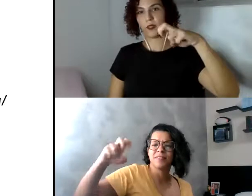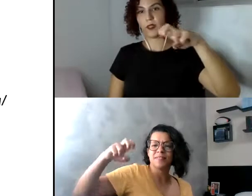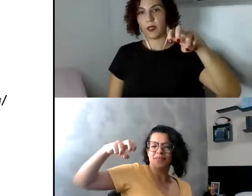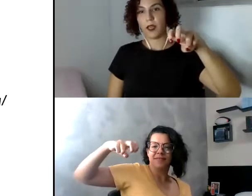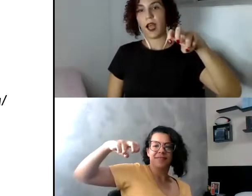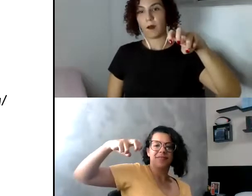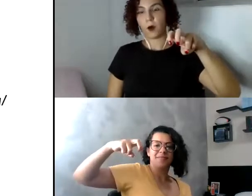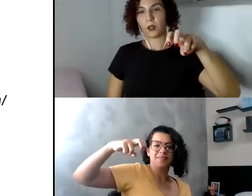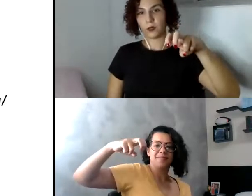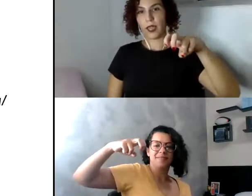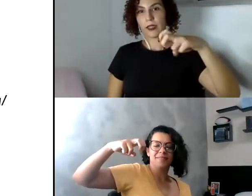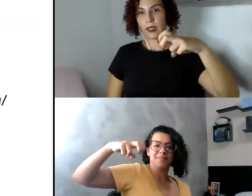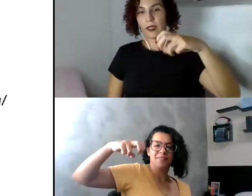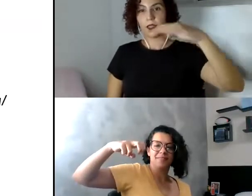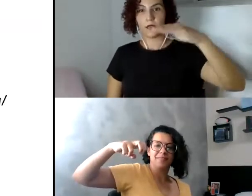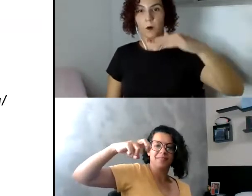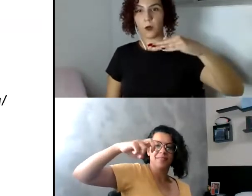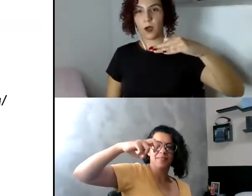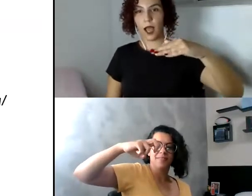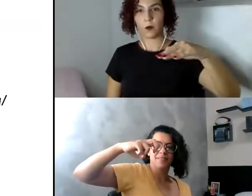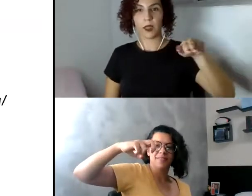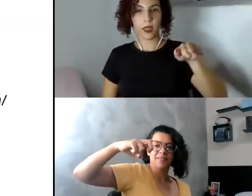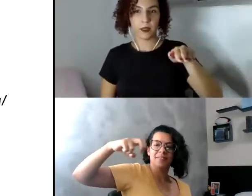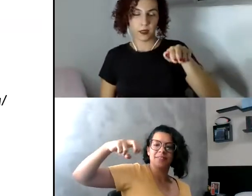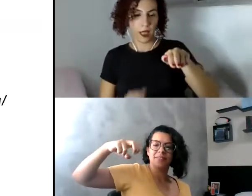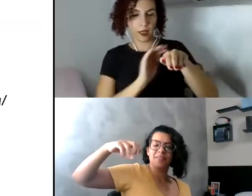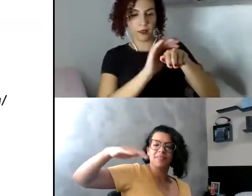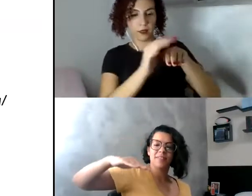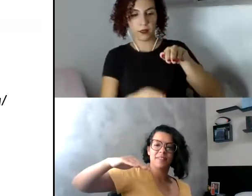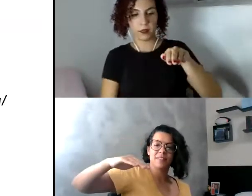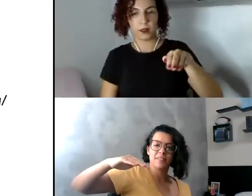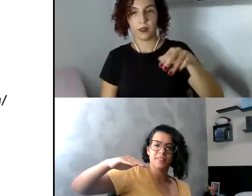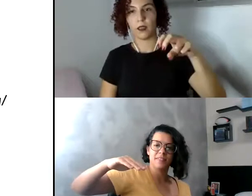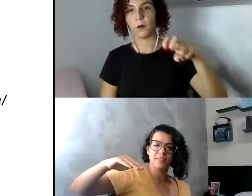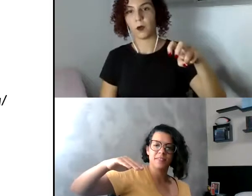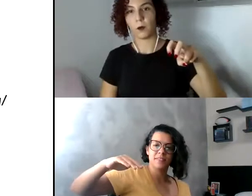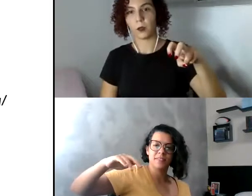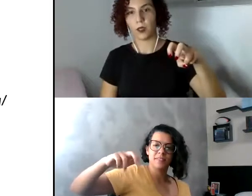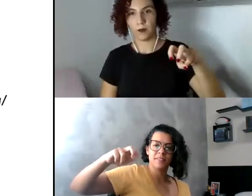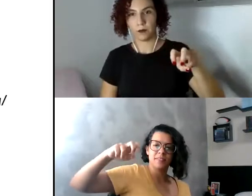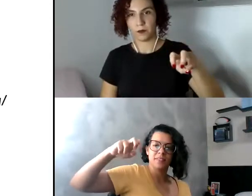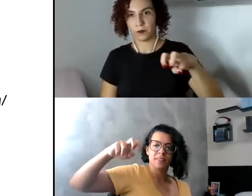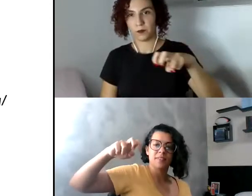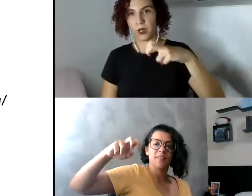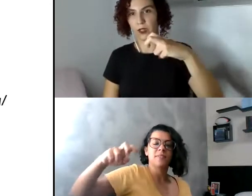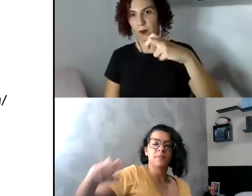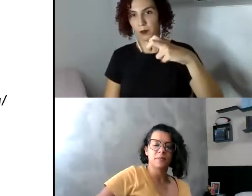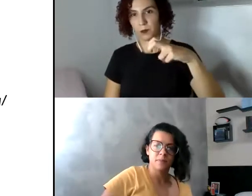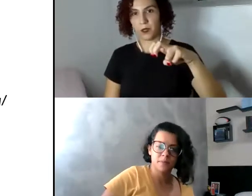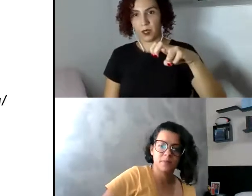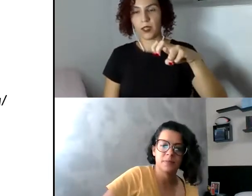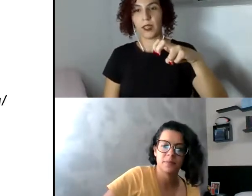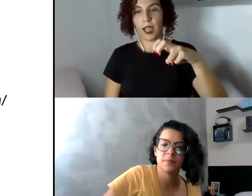Moto. A moto, né, assim, se eu ponho o carro aqui, né, eu ponho a moto aqui, por